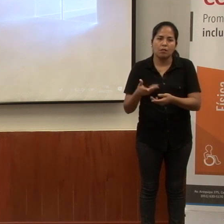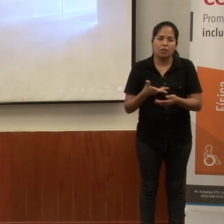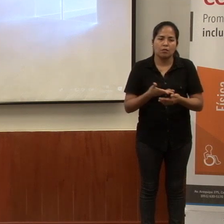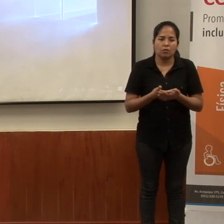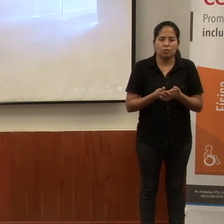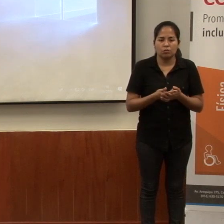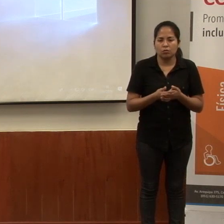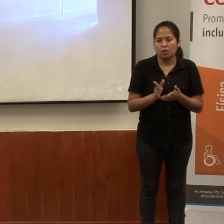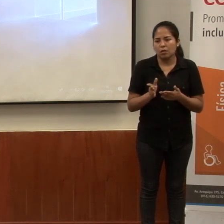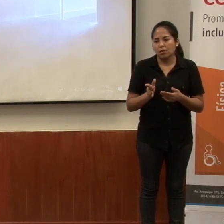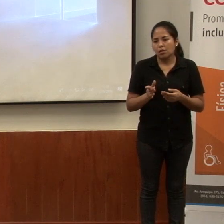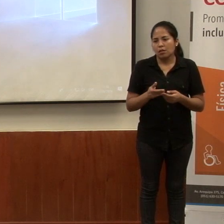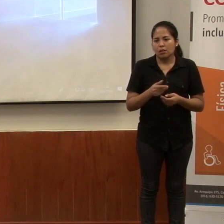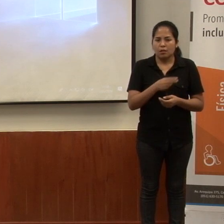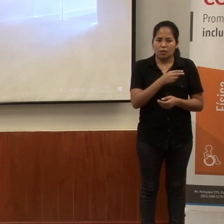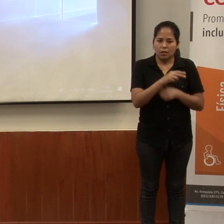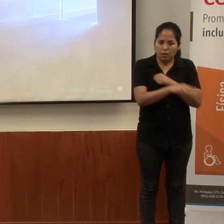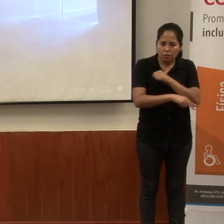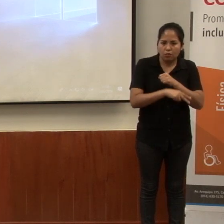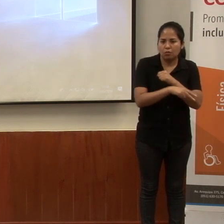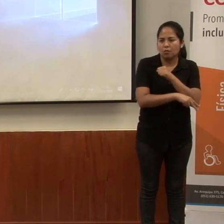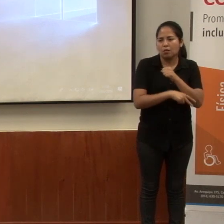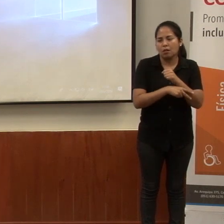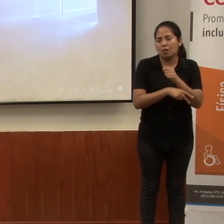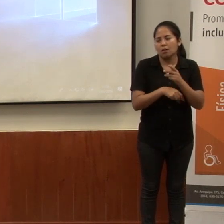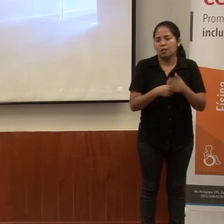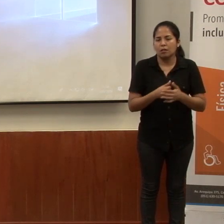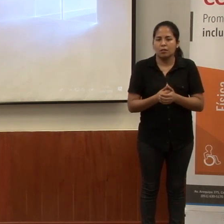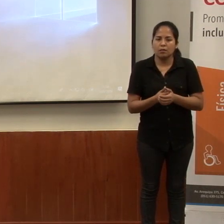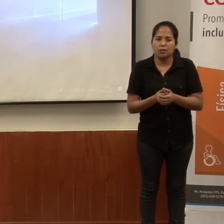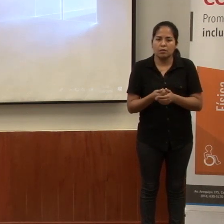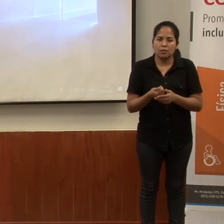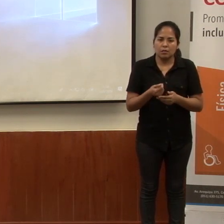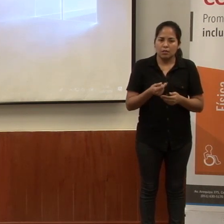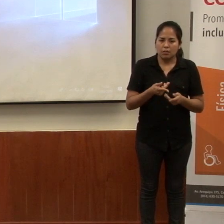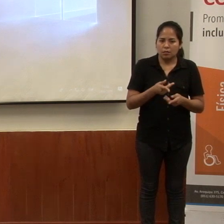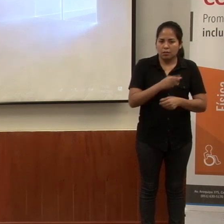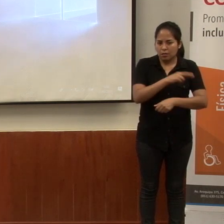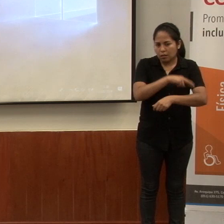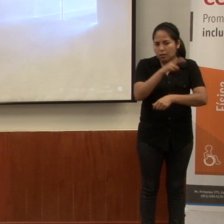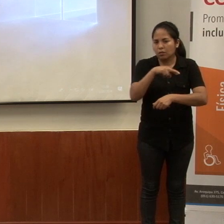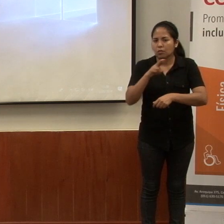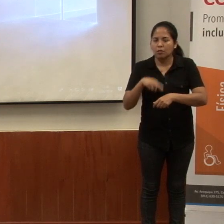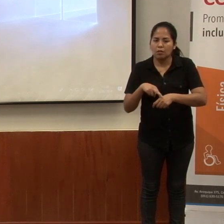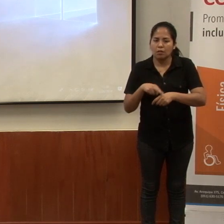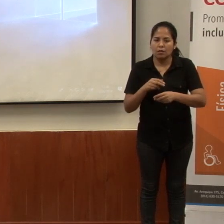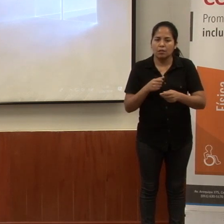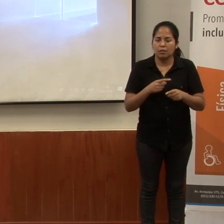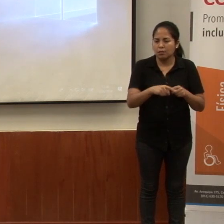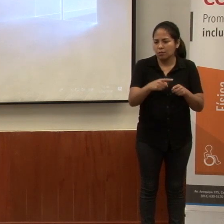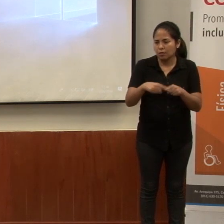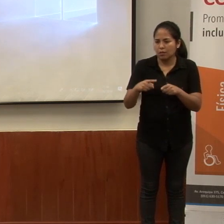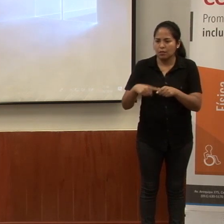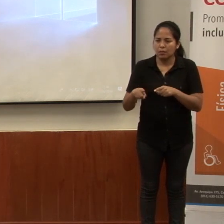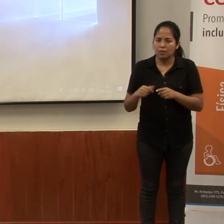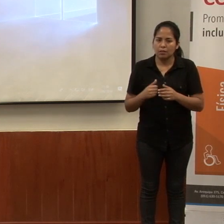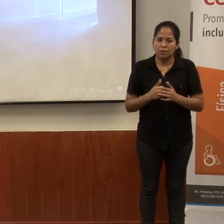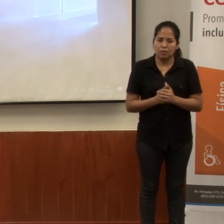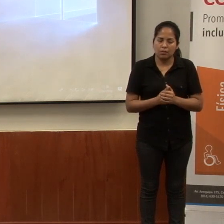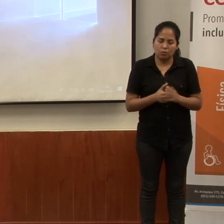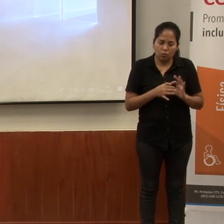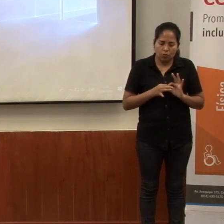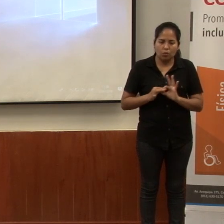nacional, regional, local, sociedad civil organizada y organizaciones sociales de base